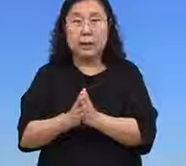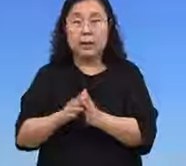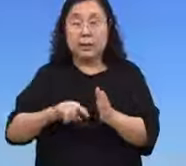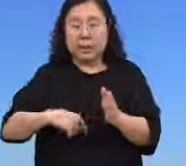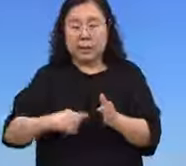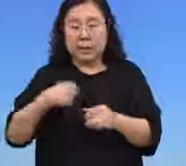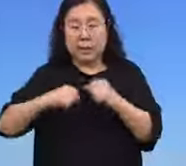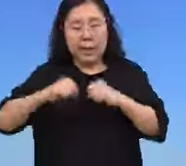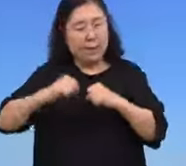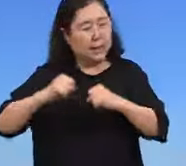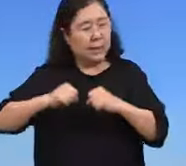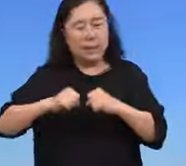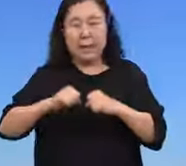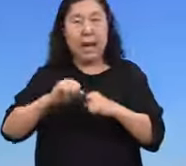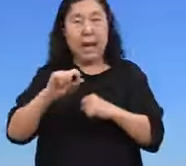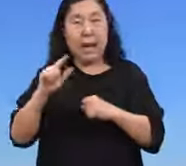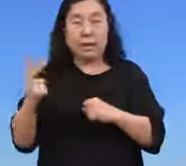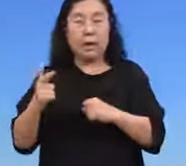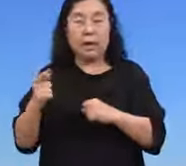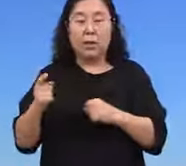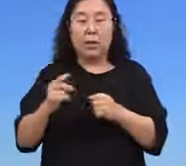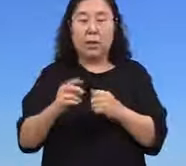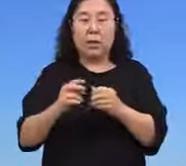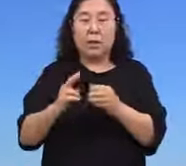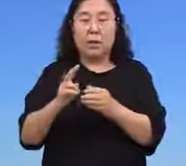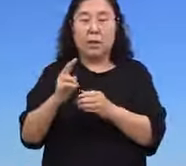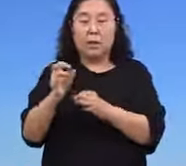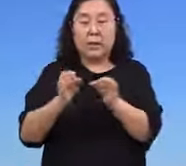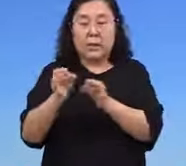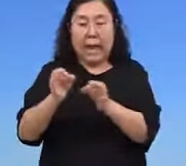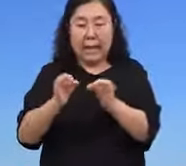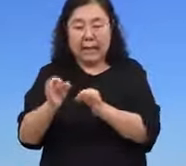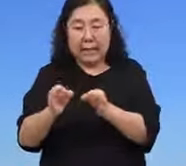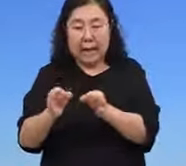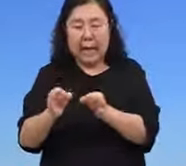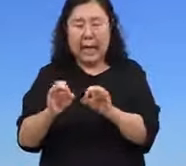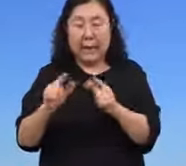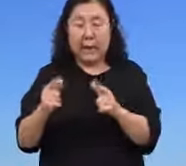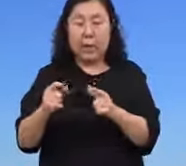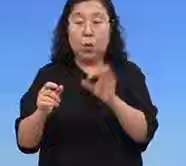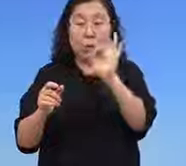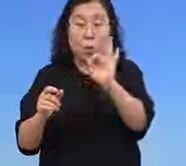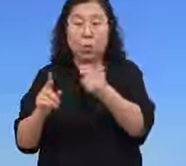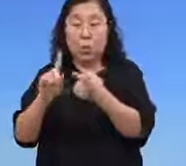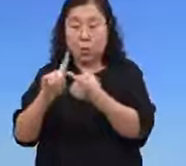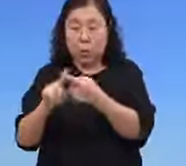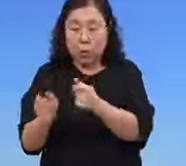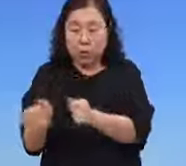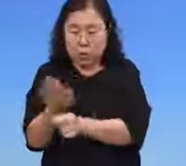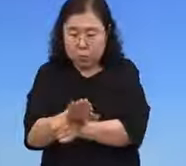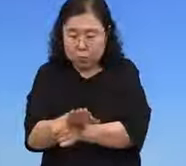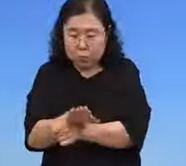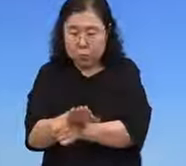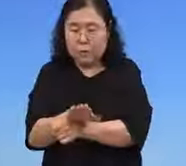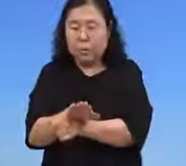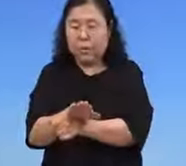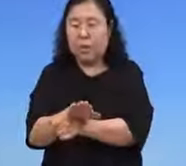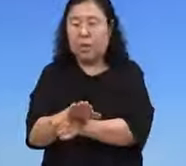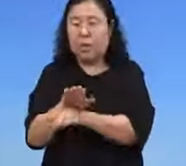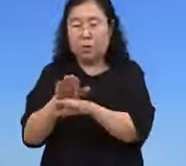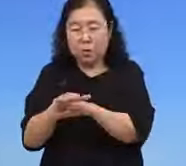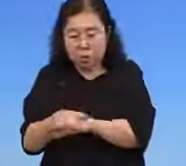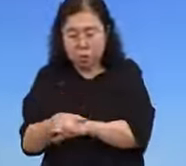심판은요, 그가 한 행위가 아니에요. 그거를 장사는 안 하고 수건에 싸둔 그 행위가 아니고, 내용을 다시 한번 보세요.